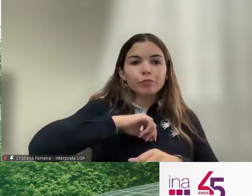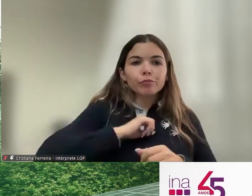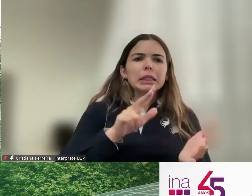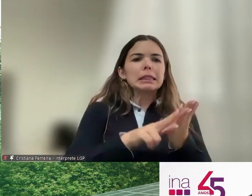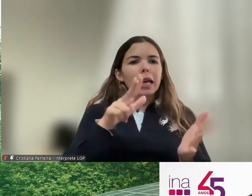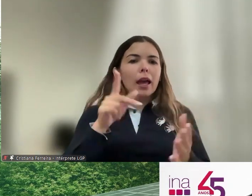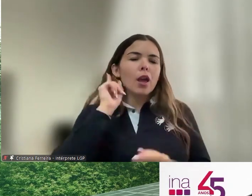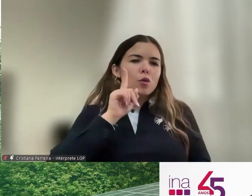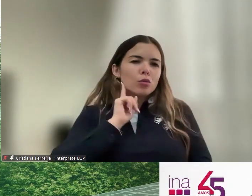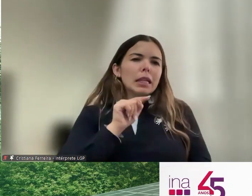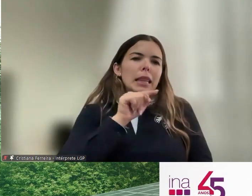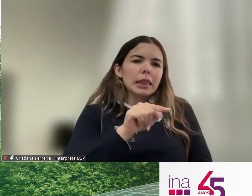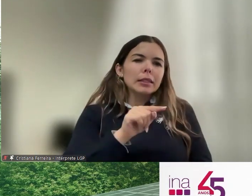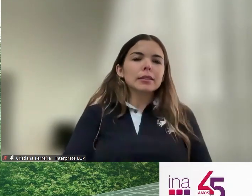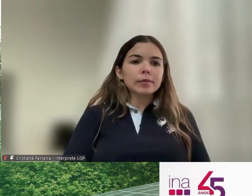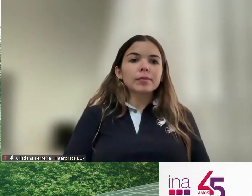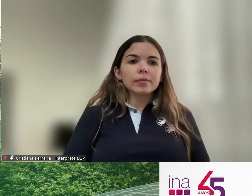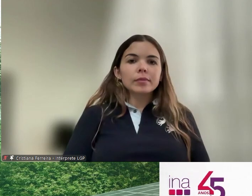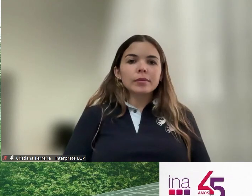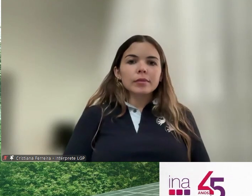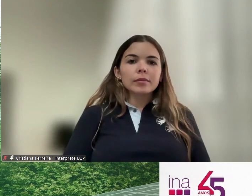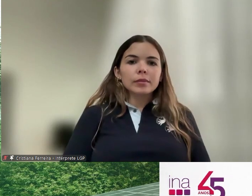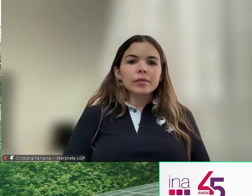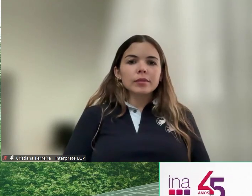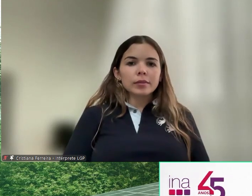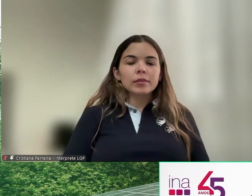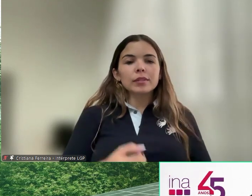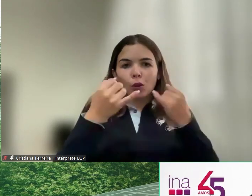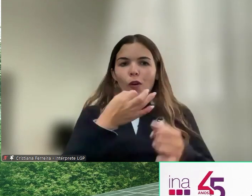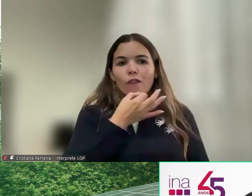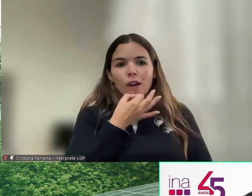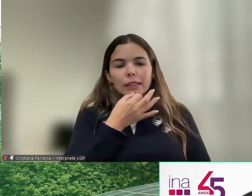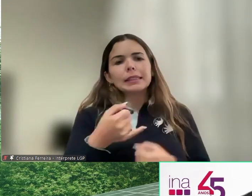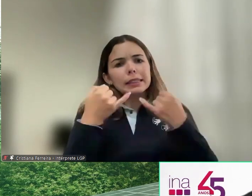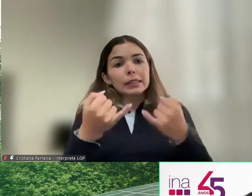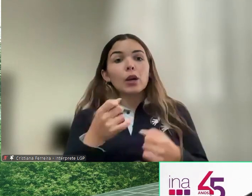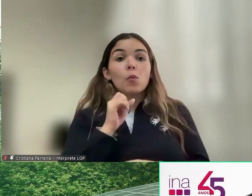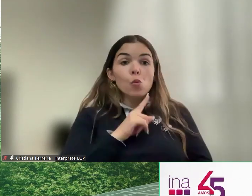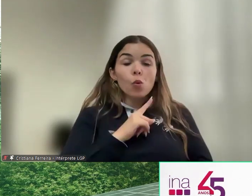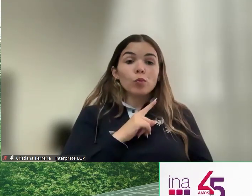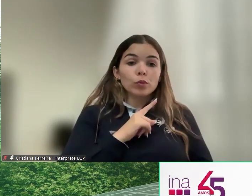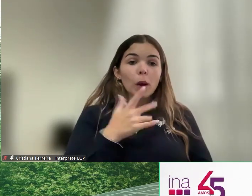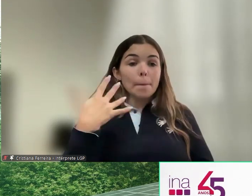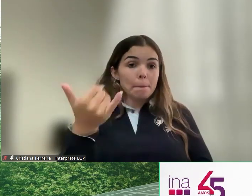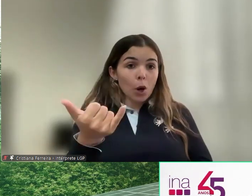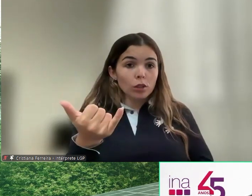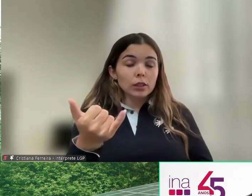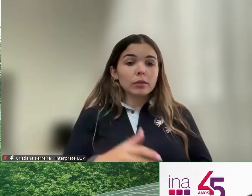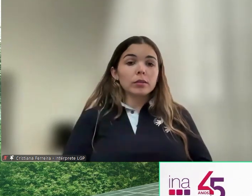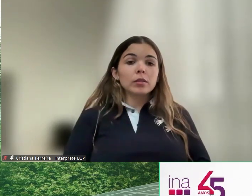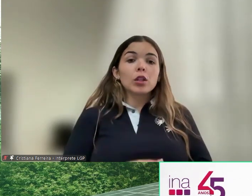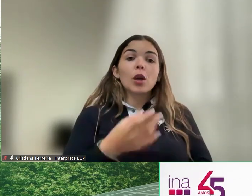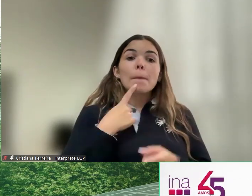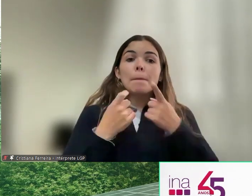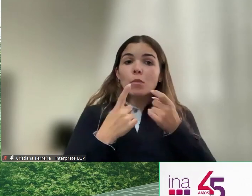importância disso. Volto a falar, se tiver a oportunidade. Sim. Depois a seguir, no próximo slot de